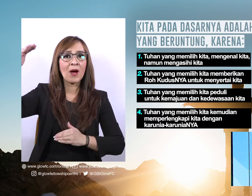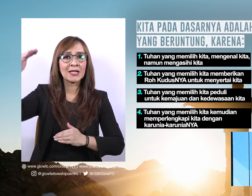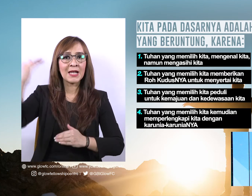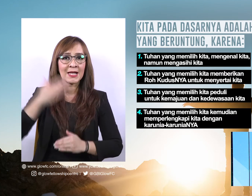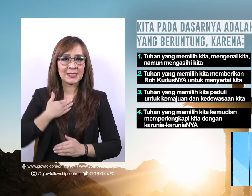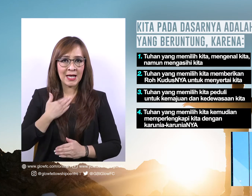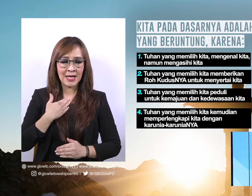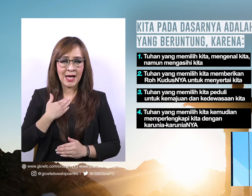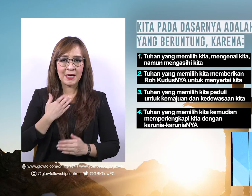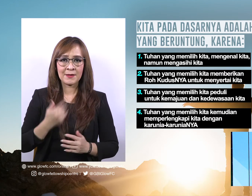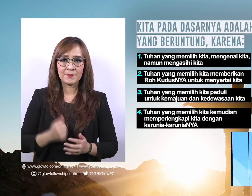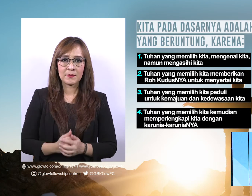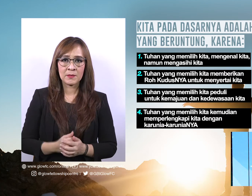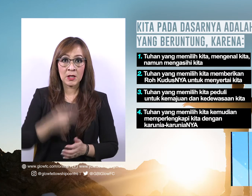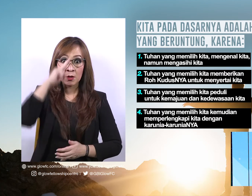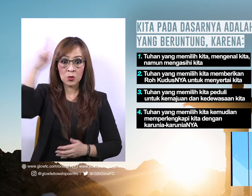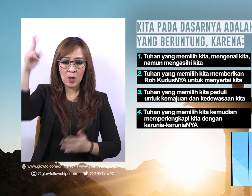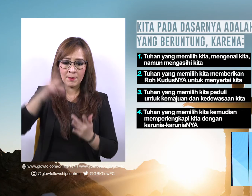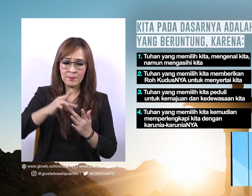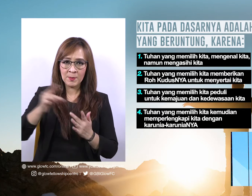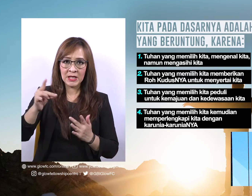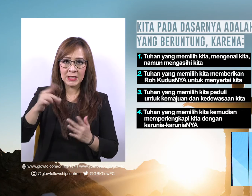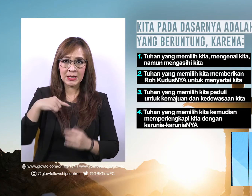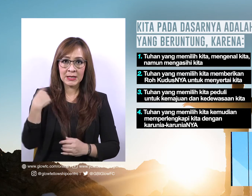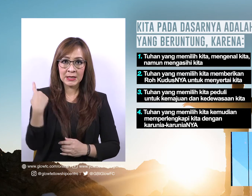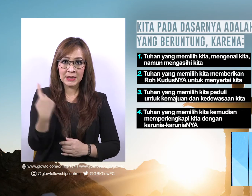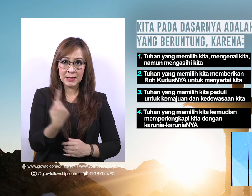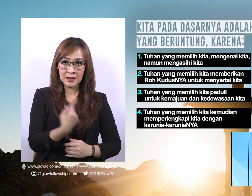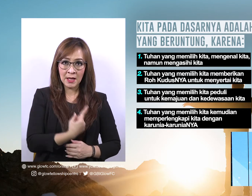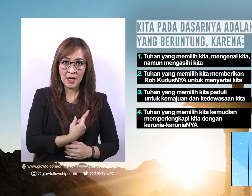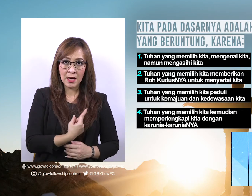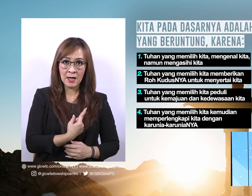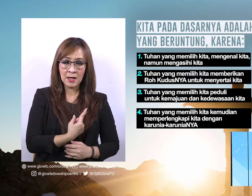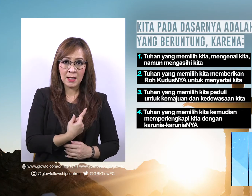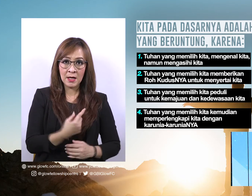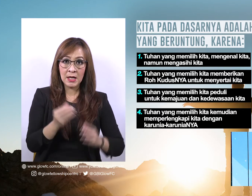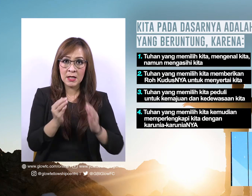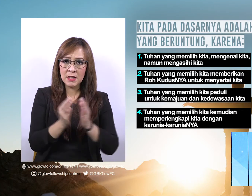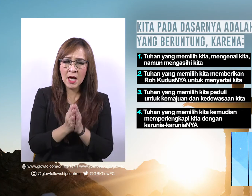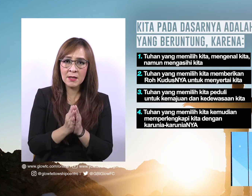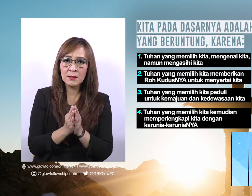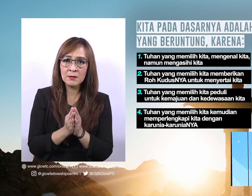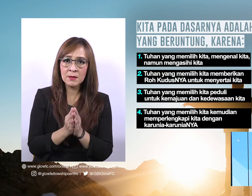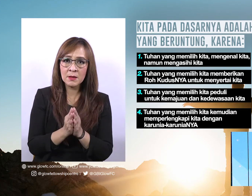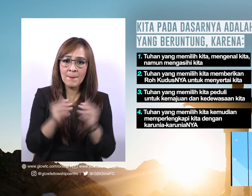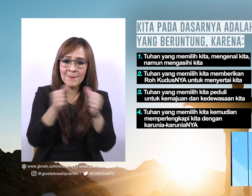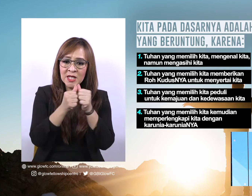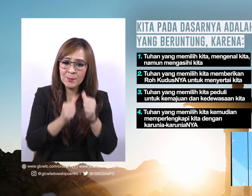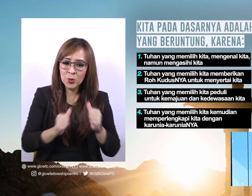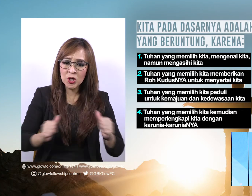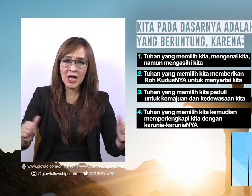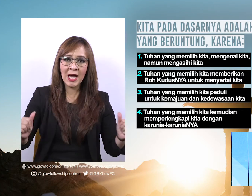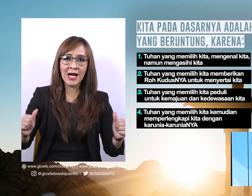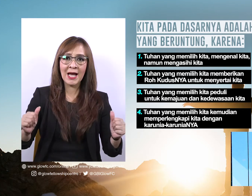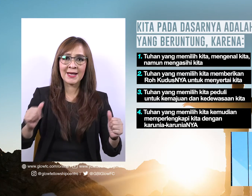keempat Tuhan yang memiliki kemudian memperlengkapi kita